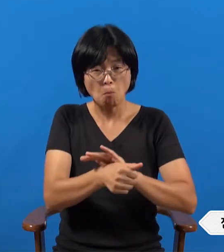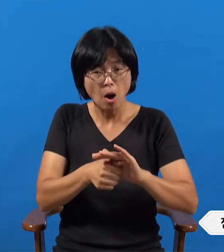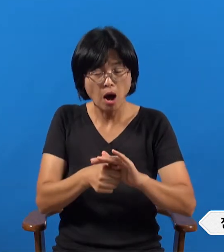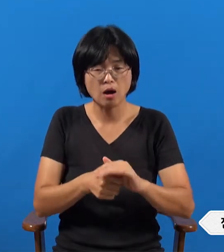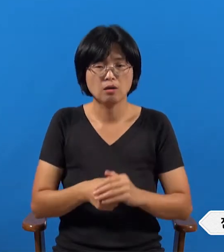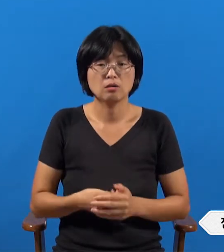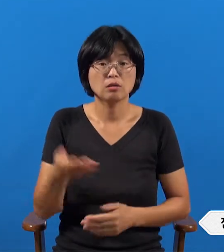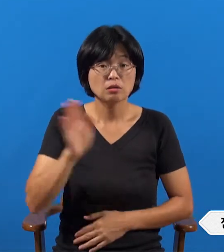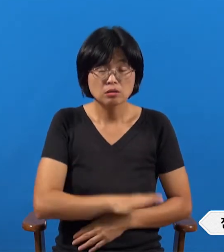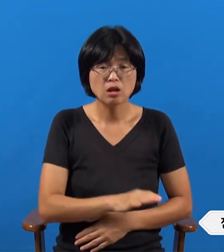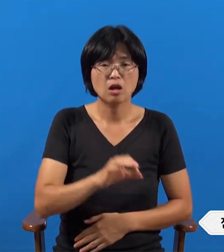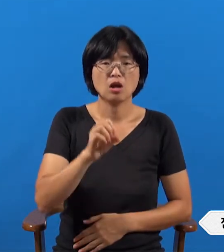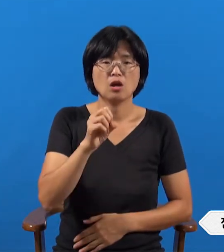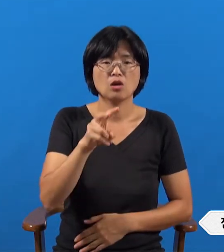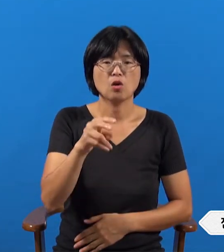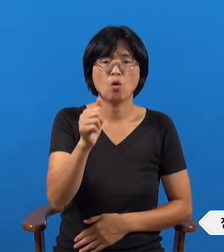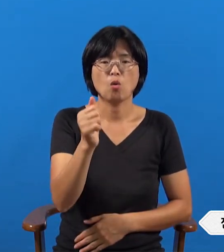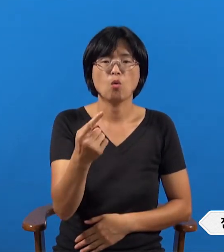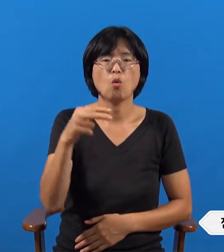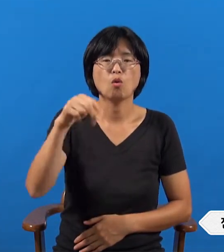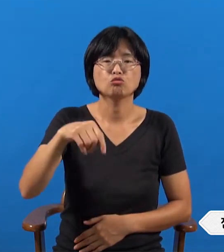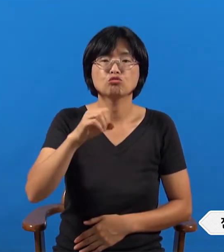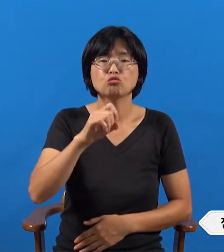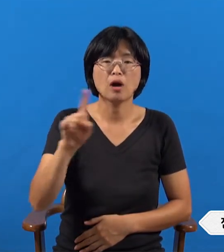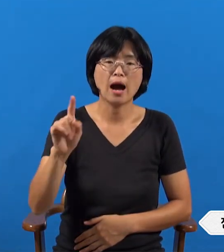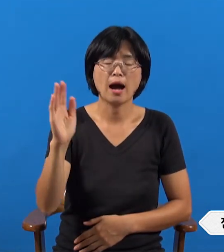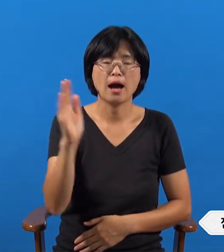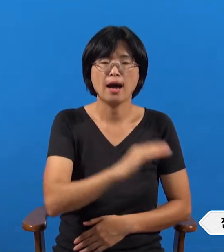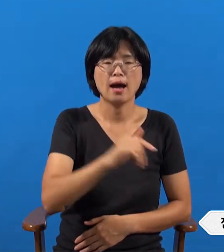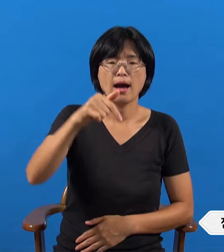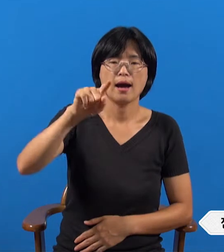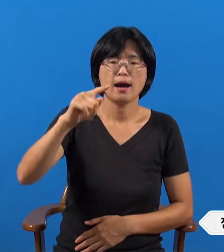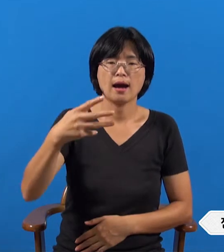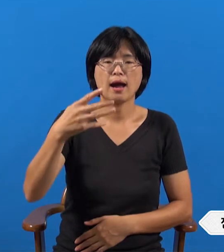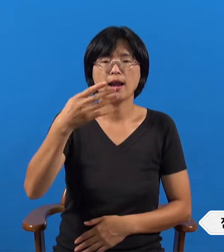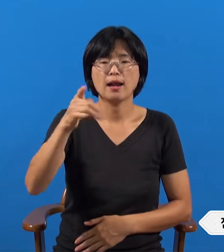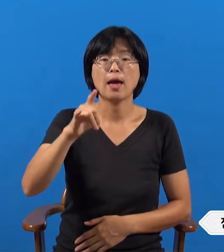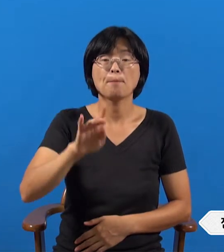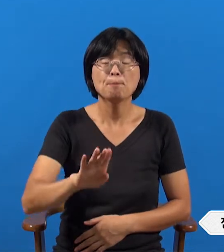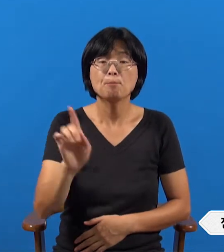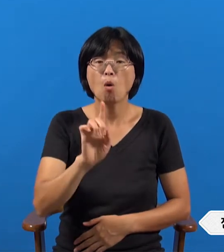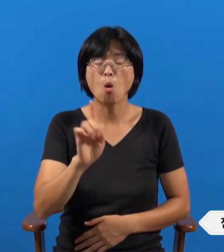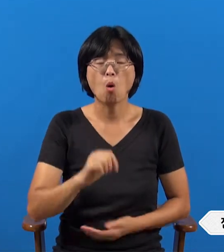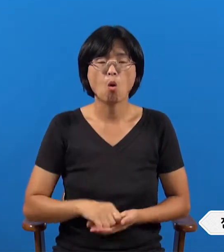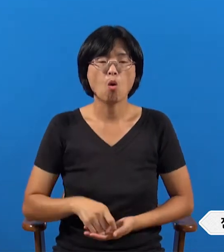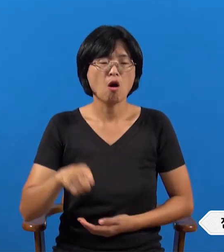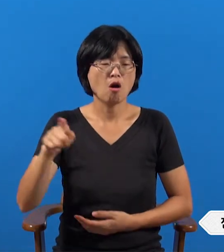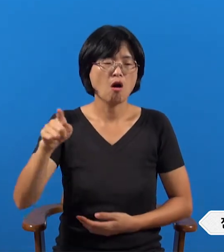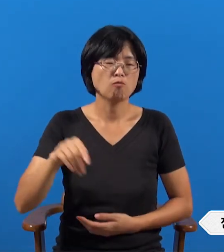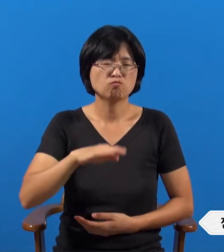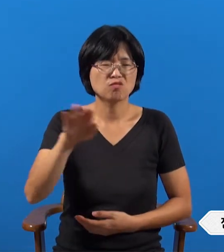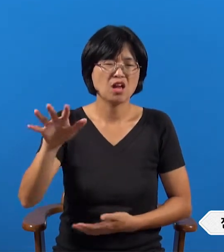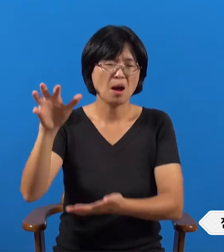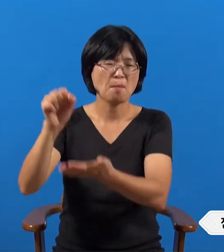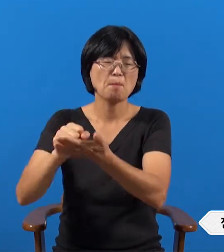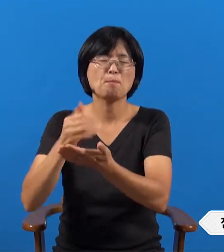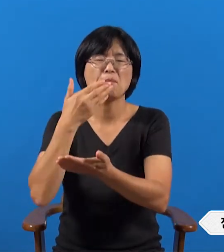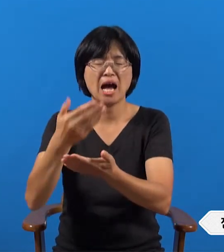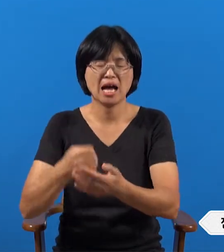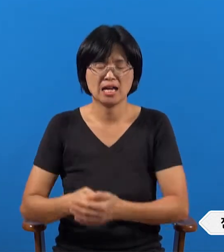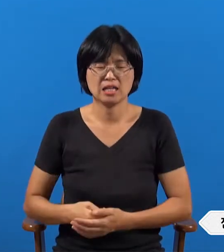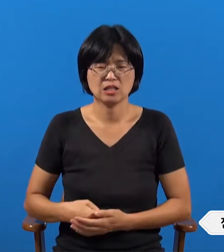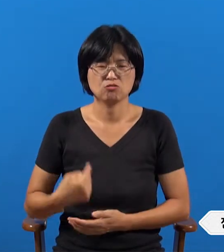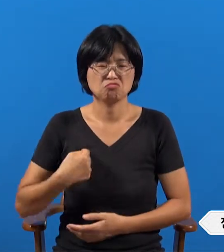이야기합니다. 하나님께서 저들을 우리에게 붙이셨다. 저들은 우리의 밥이다 라고 이야기합니다. 똑같은